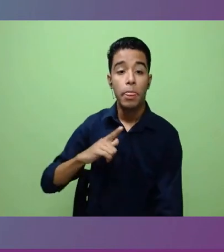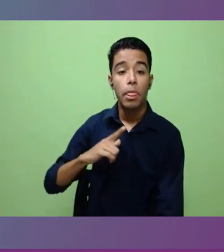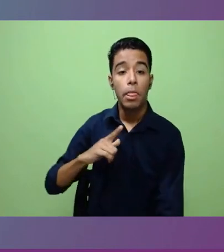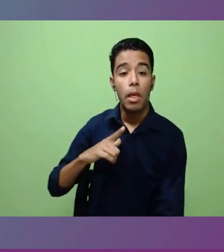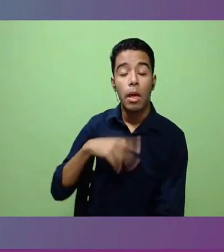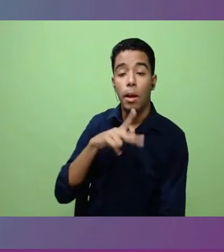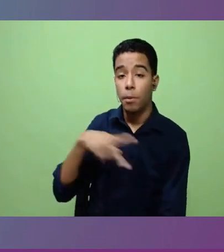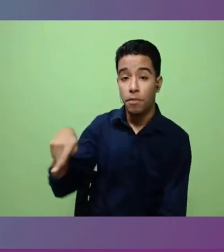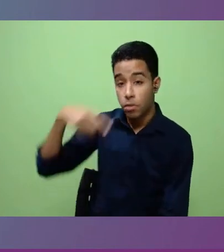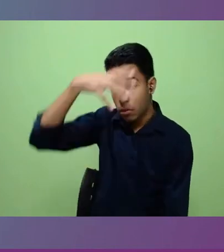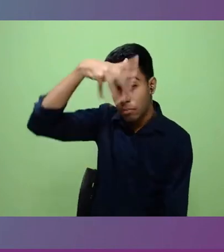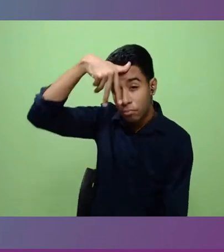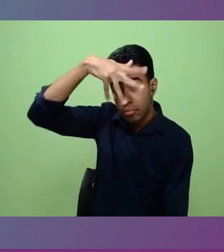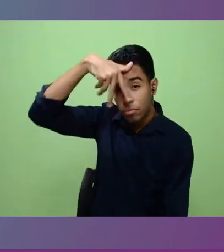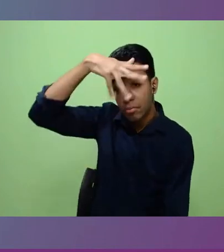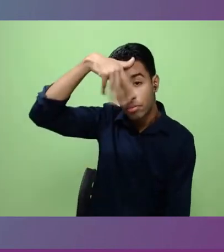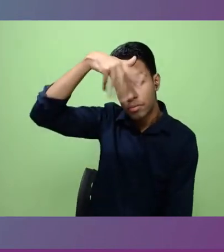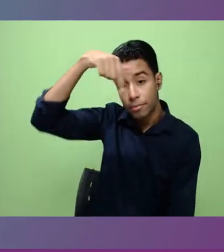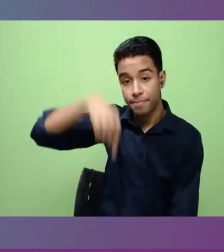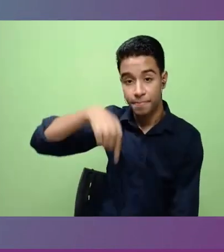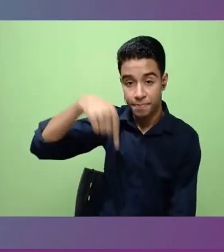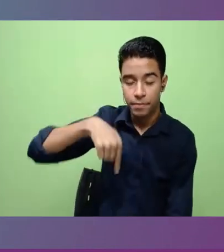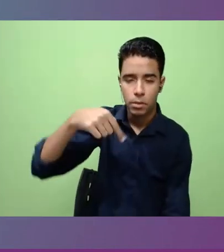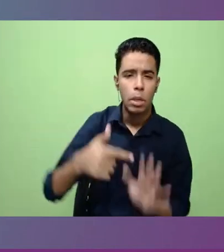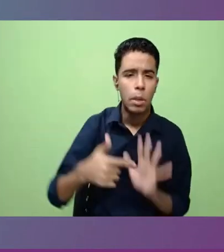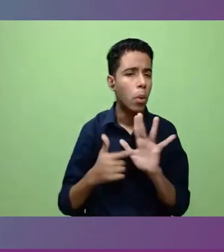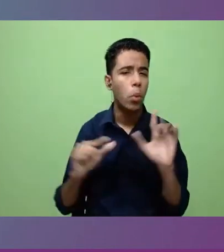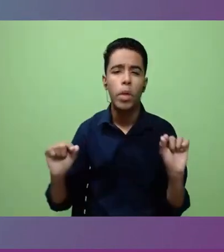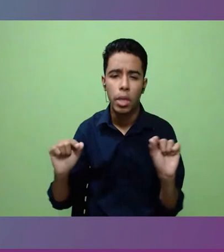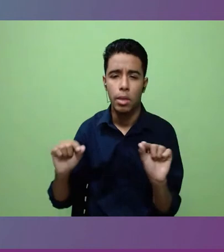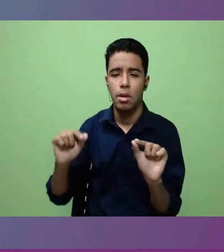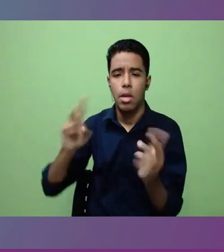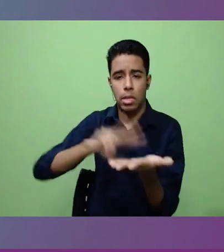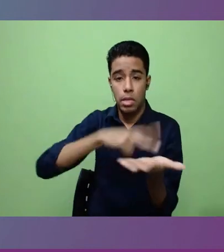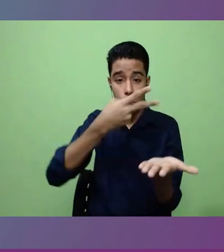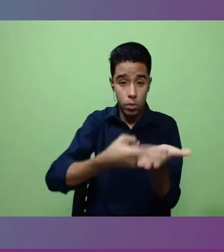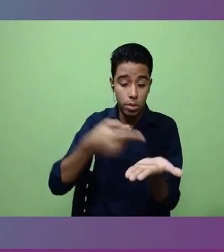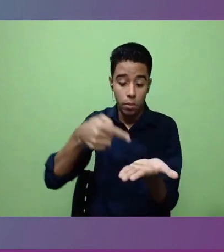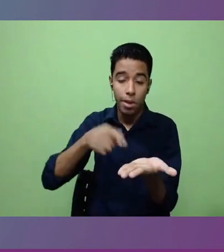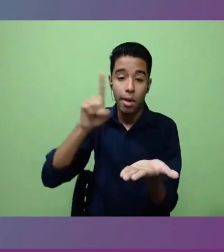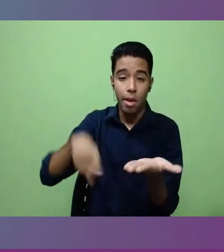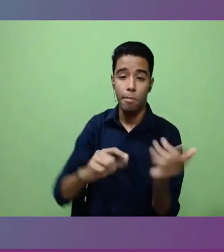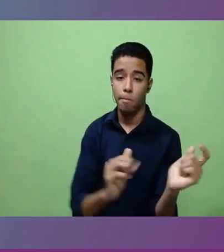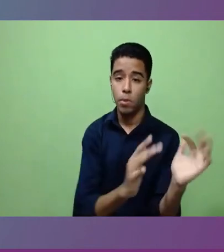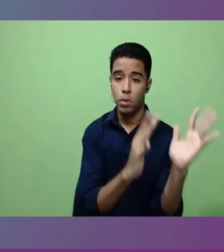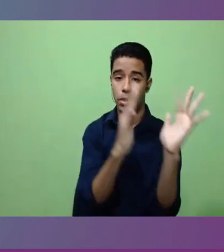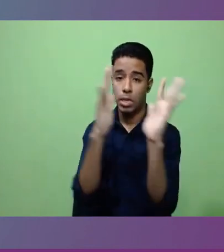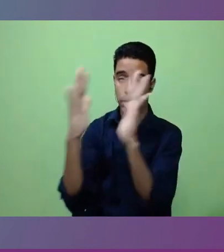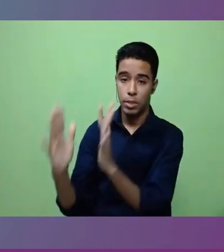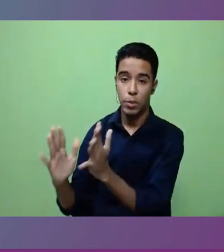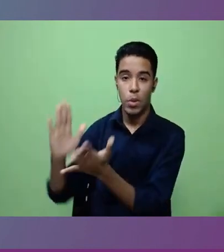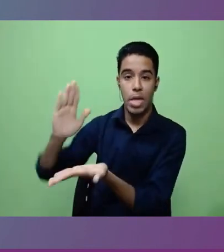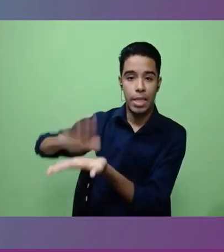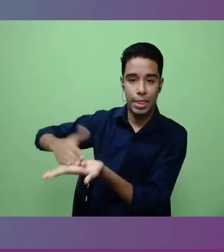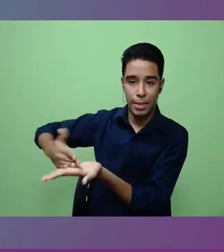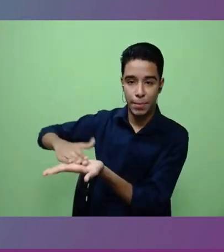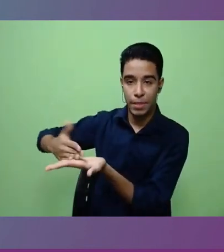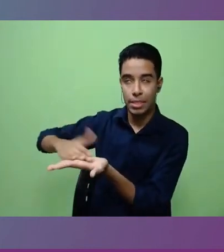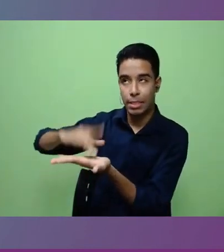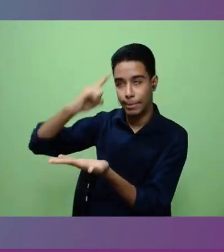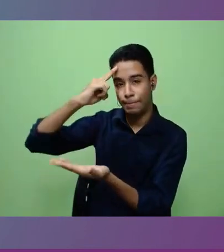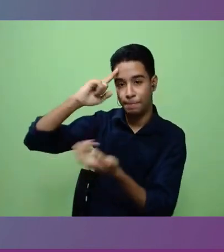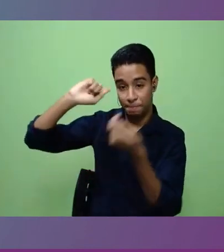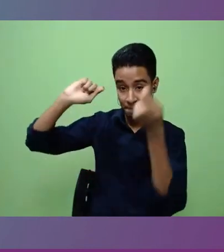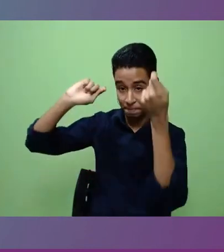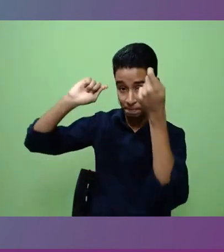Hurtado Albi, ela vai dizer que a tradução é um processo interpretativo, ou seja, o intérprete, ele vai mediar o conhecimento a partir